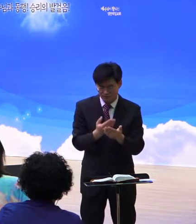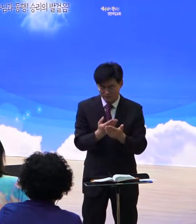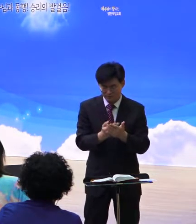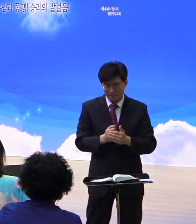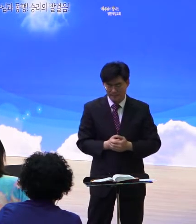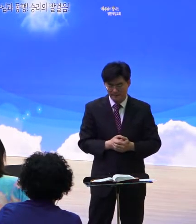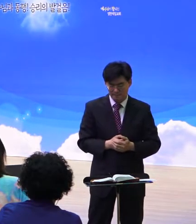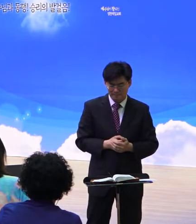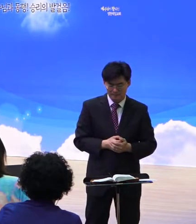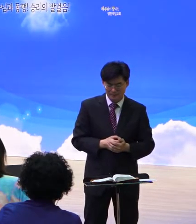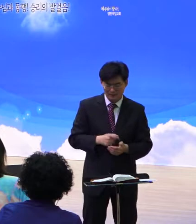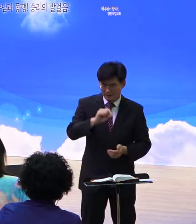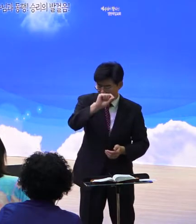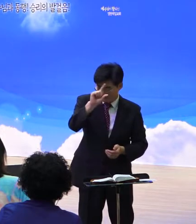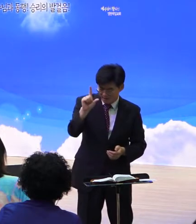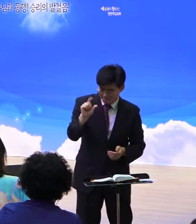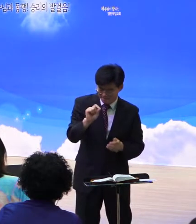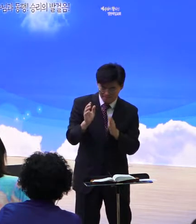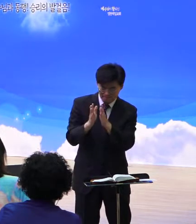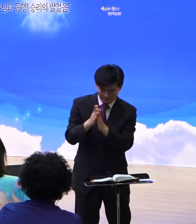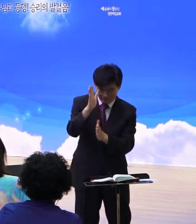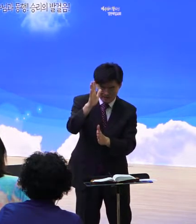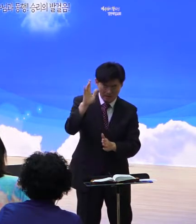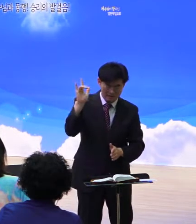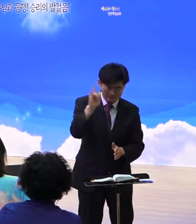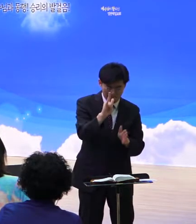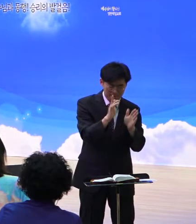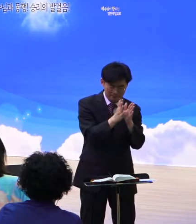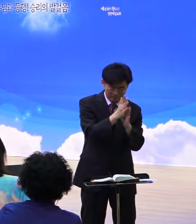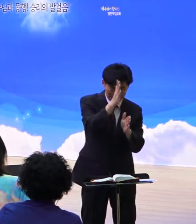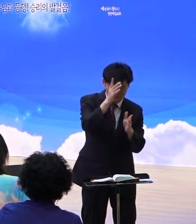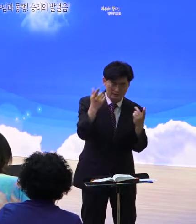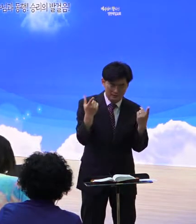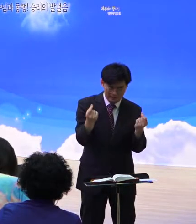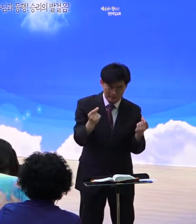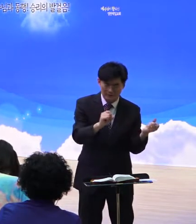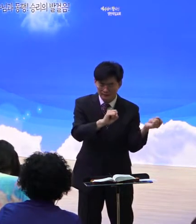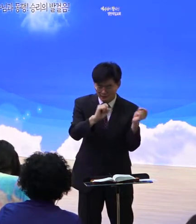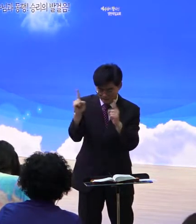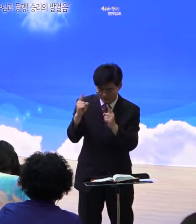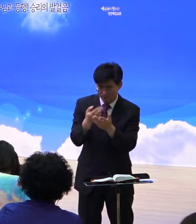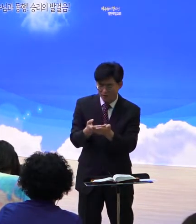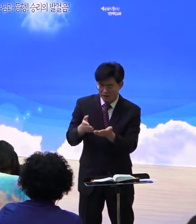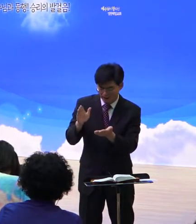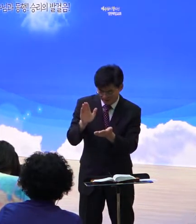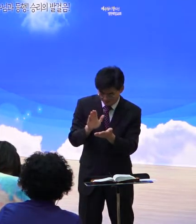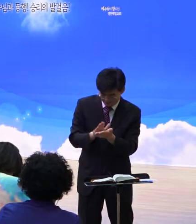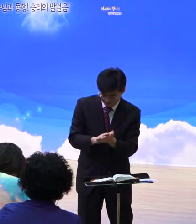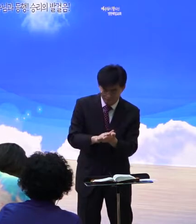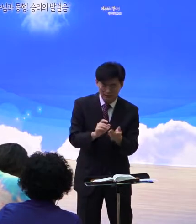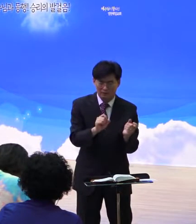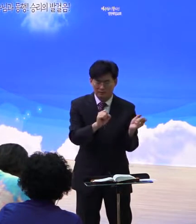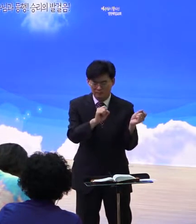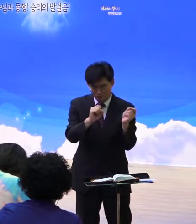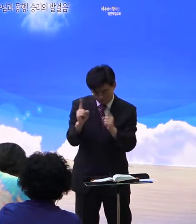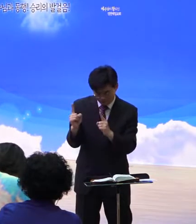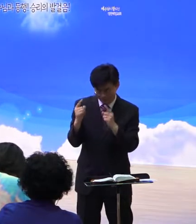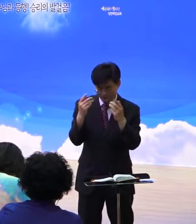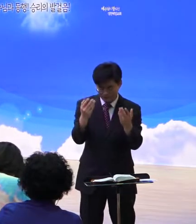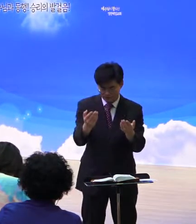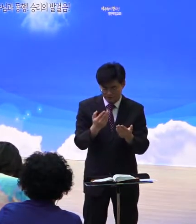햇빛 같고 햇빛은 일곱 날의 빛과 같이 하나님이 고치시고 싸매어서 회복시켜 주시는 놀라운 역사를